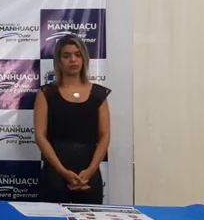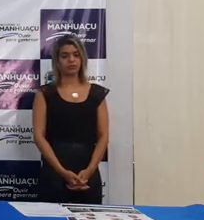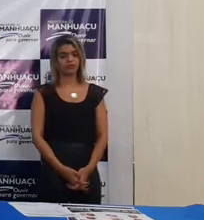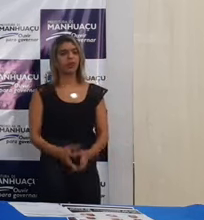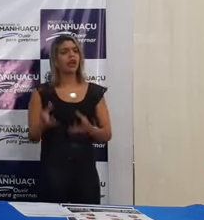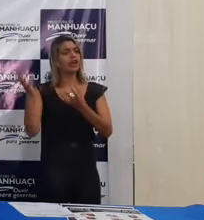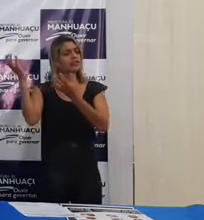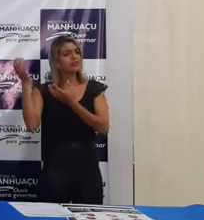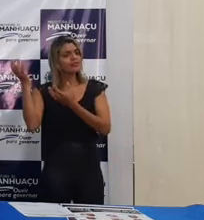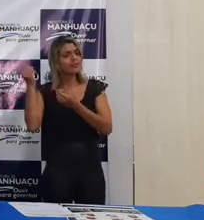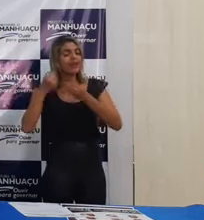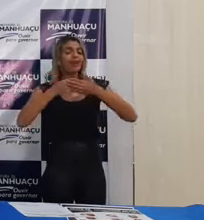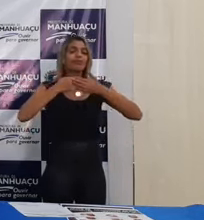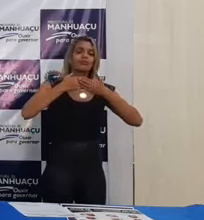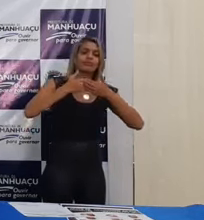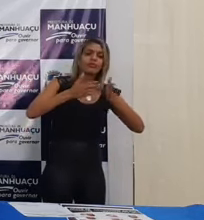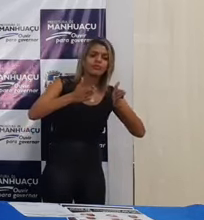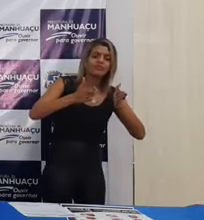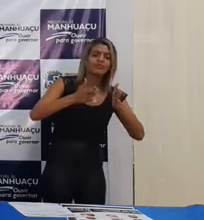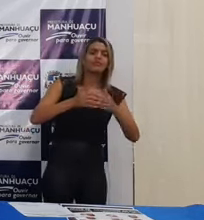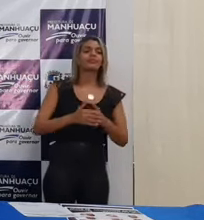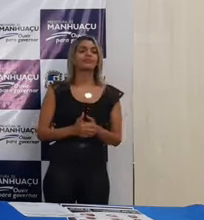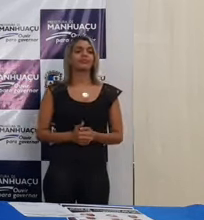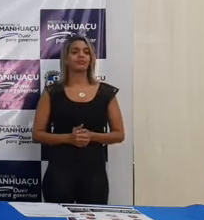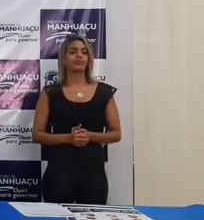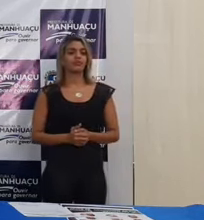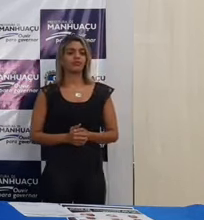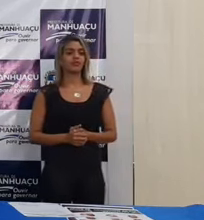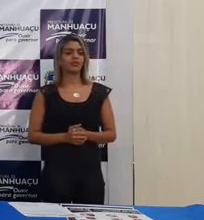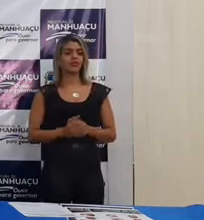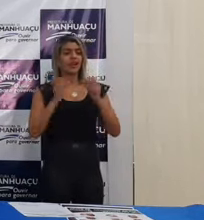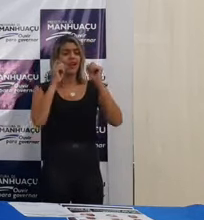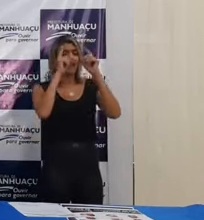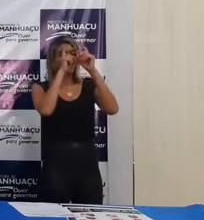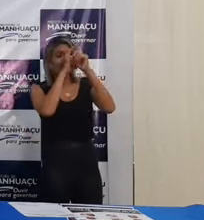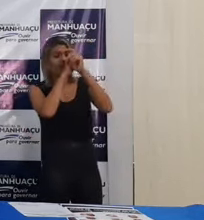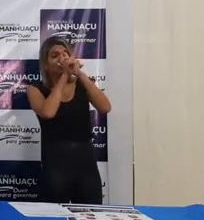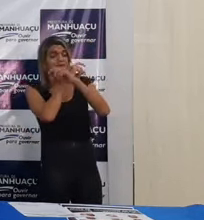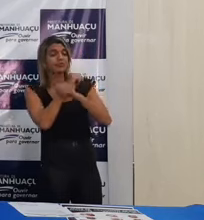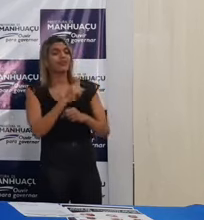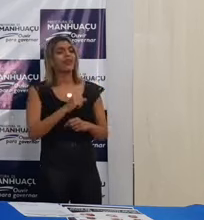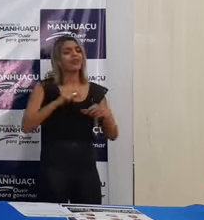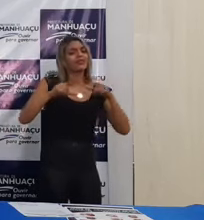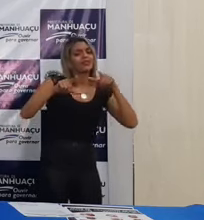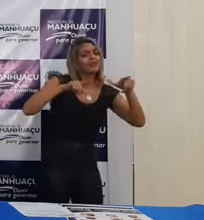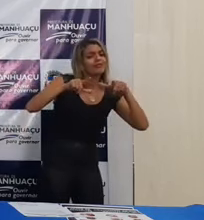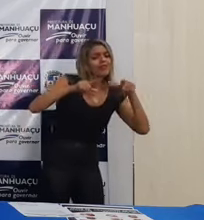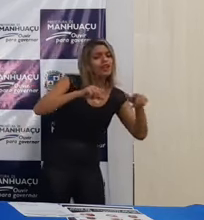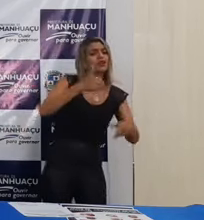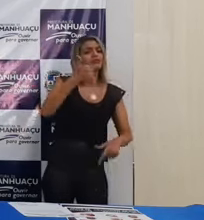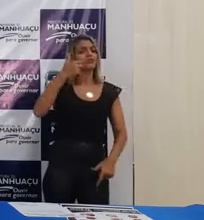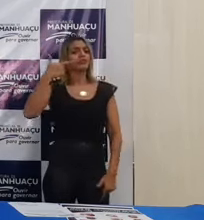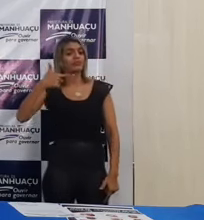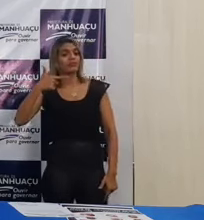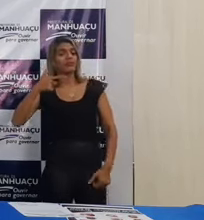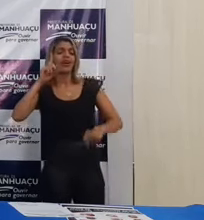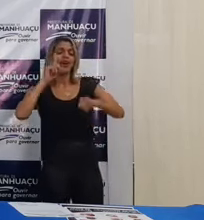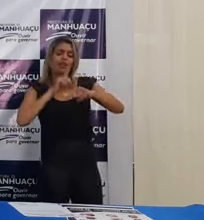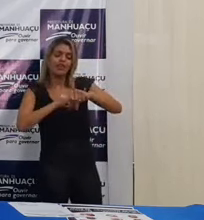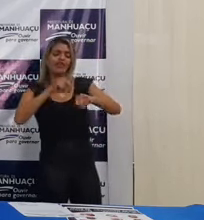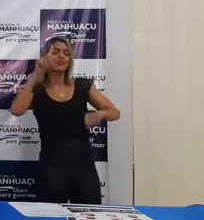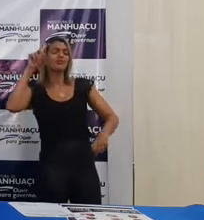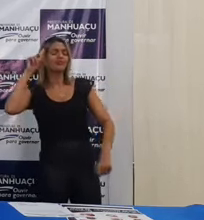quer fazer uma forma gradativa. É quase que impossível. Eu estou trabalhando 12 horas por dia para atender essa demanda. A gente